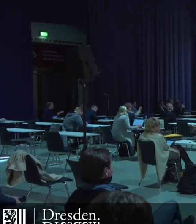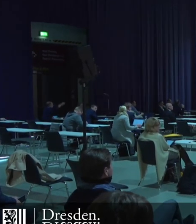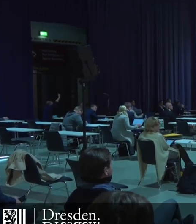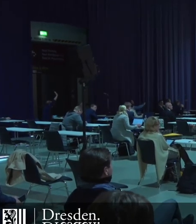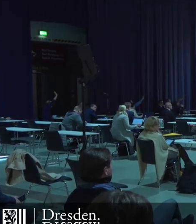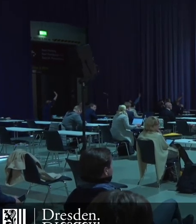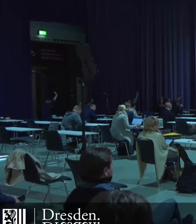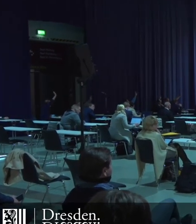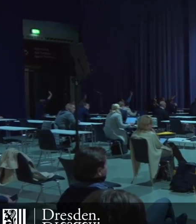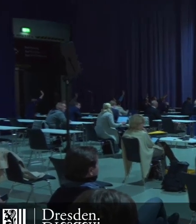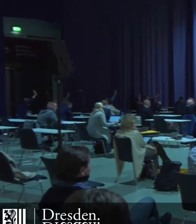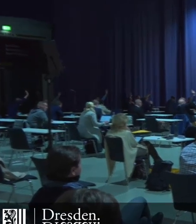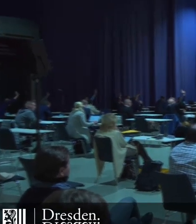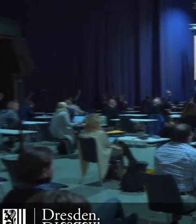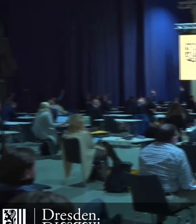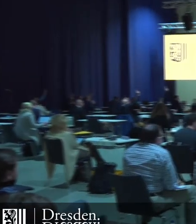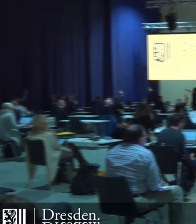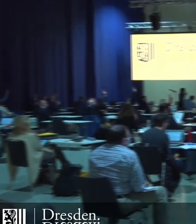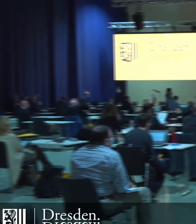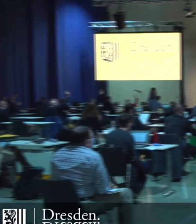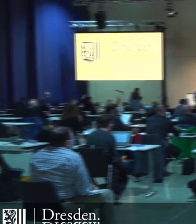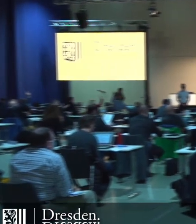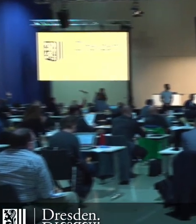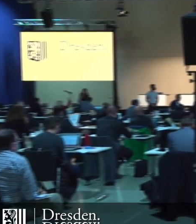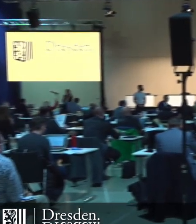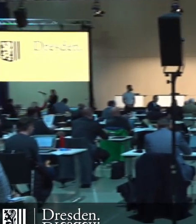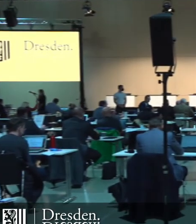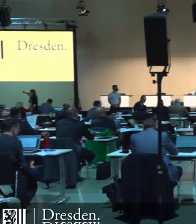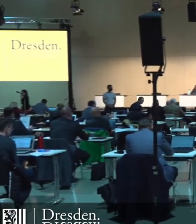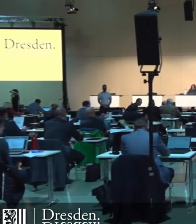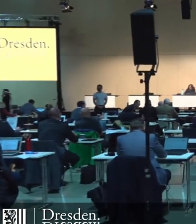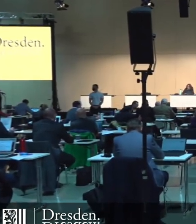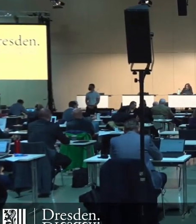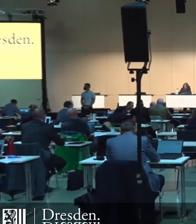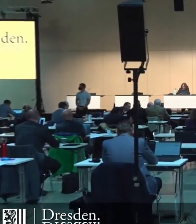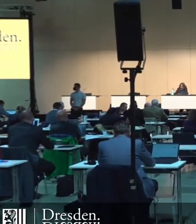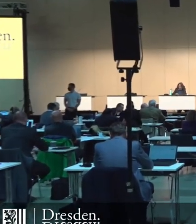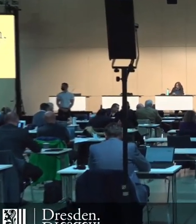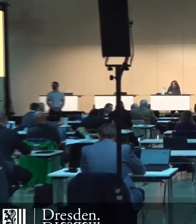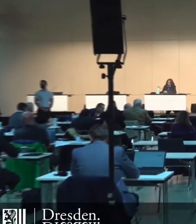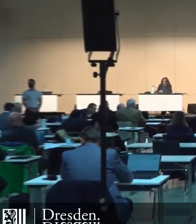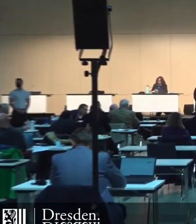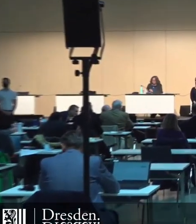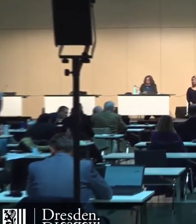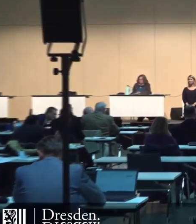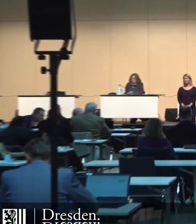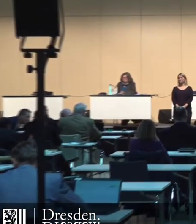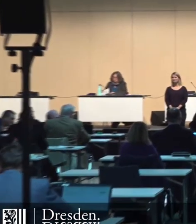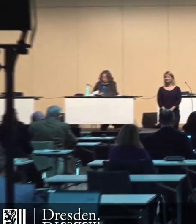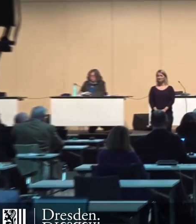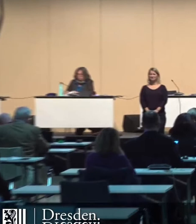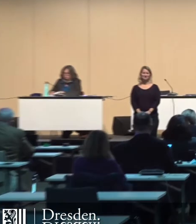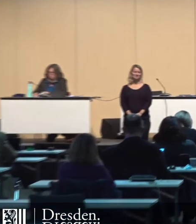Gegenstimmen? Ersteres war deutlich die Mehrheit, damit wäre das auch aufgenommen. Und dann hätten wir